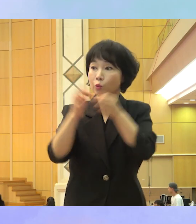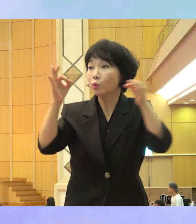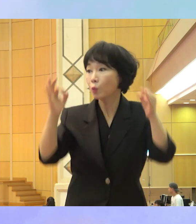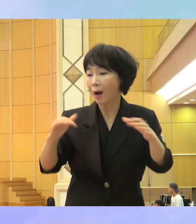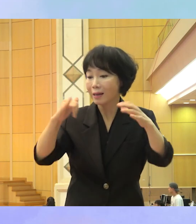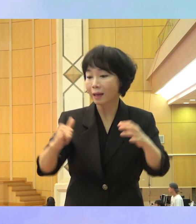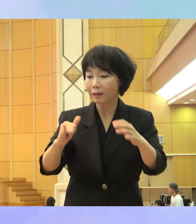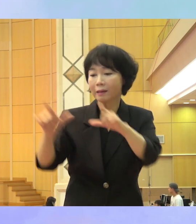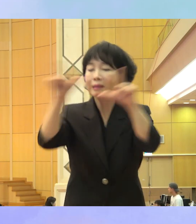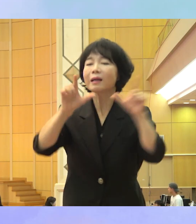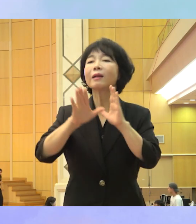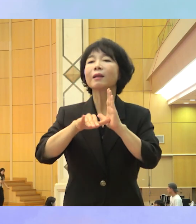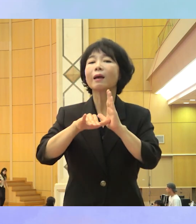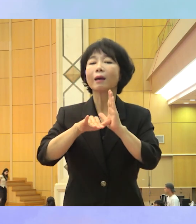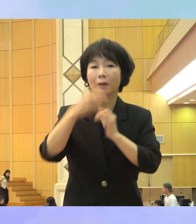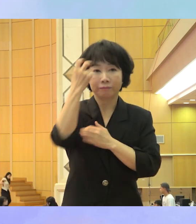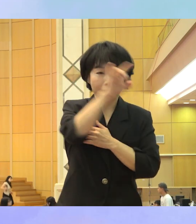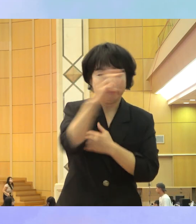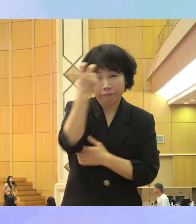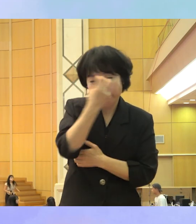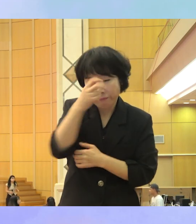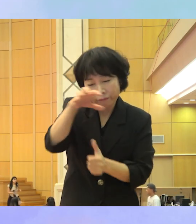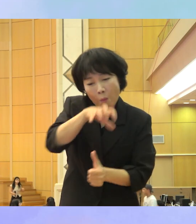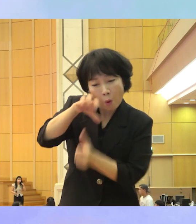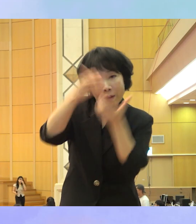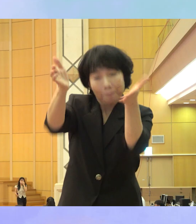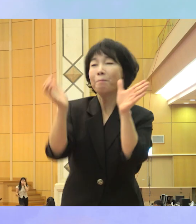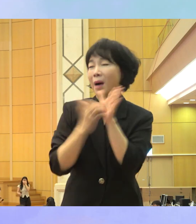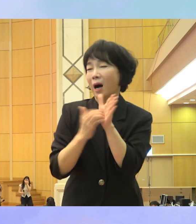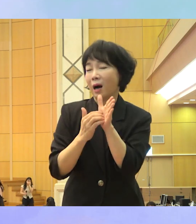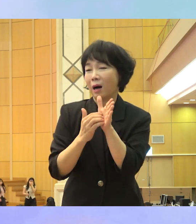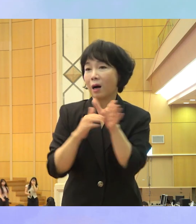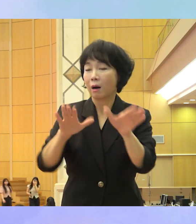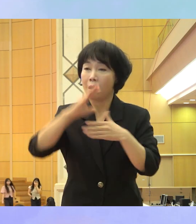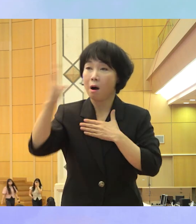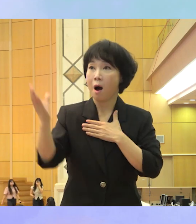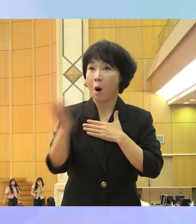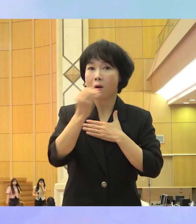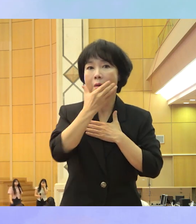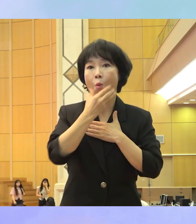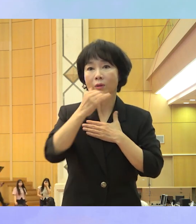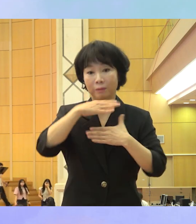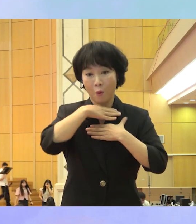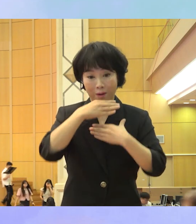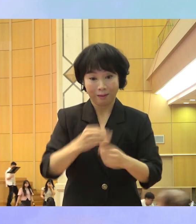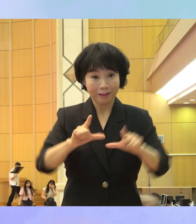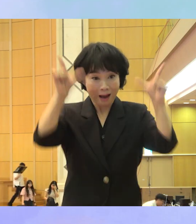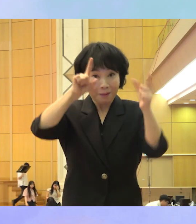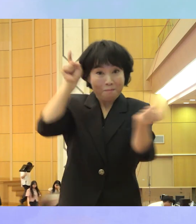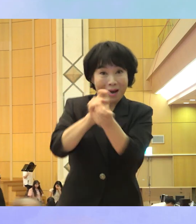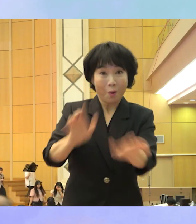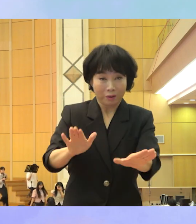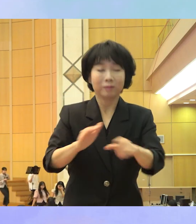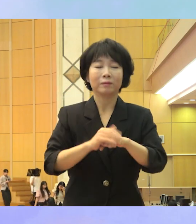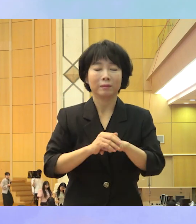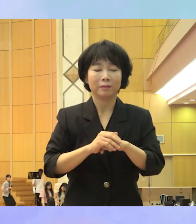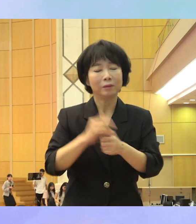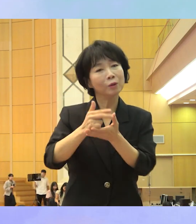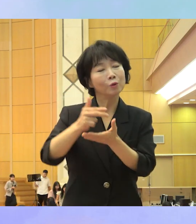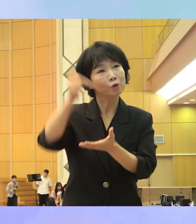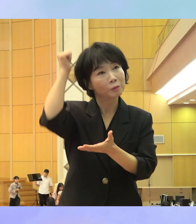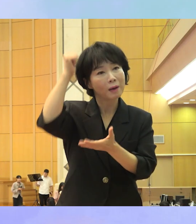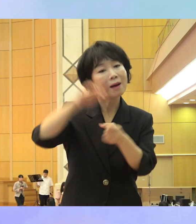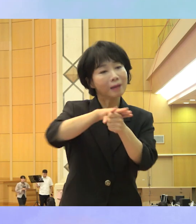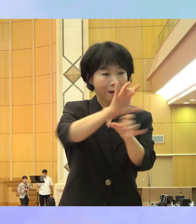주간도 세상에 살 때에 지켜 보호하여 주시옵시고 거룩하고 복된 주의 날을 맞이하여